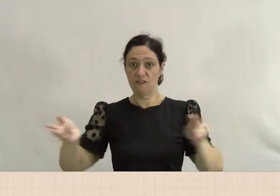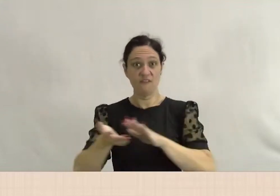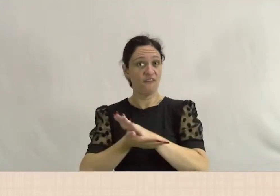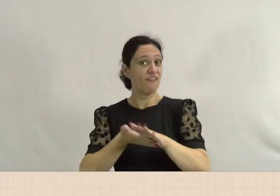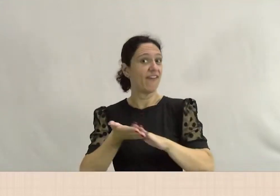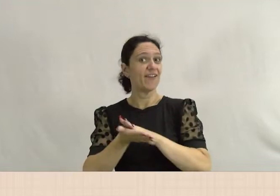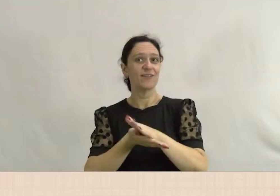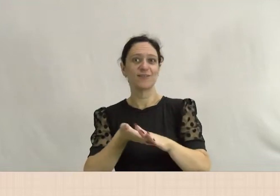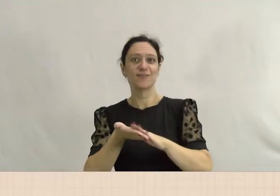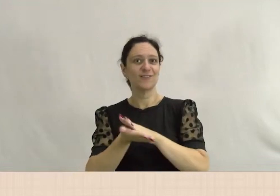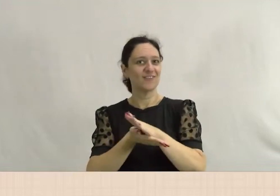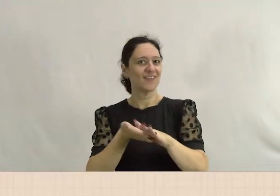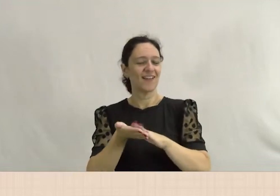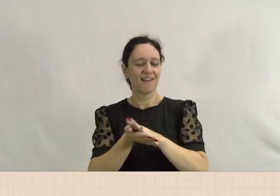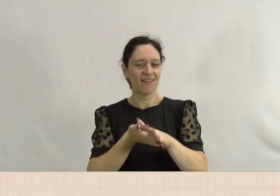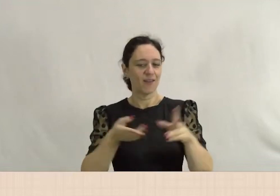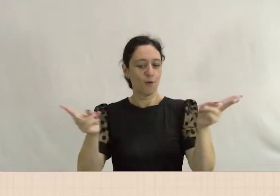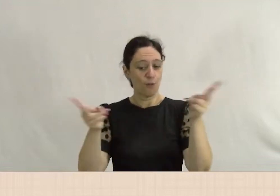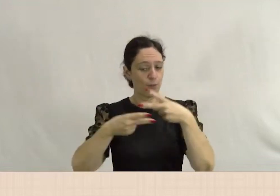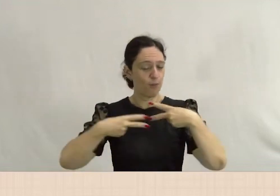teríamos movimentação do ar,